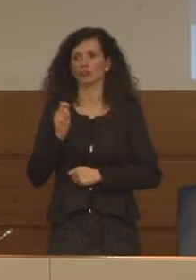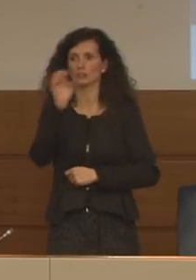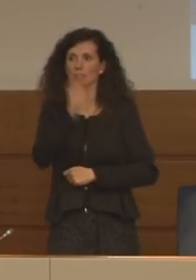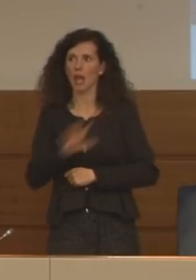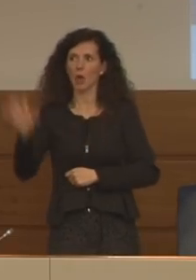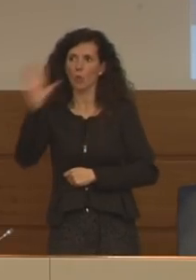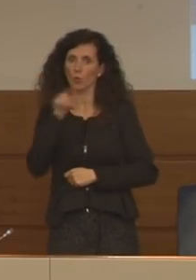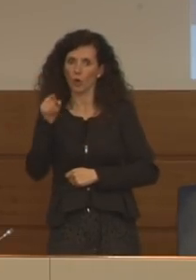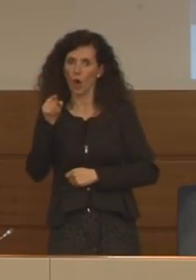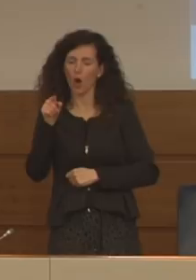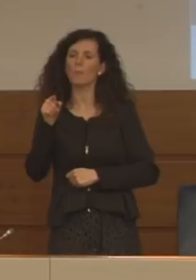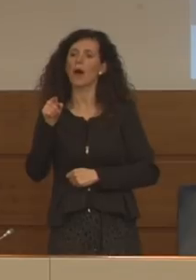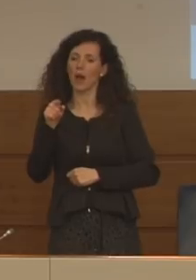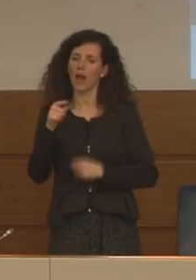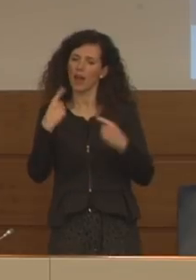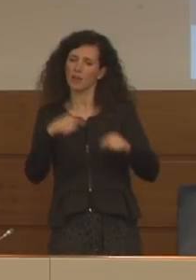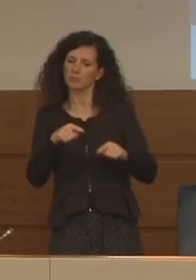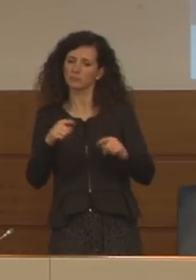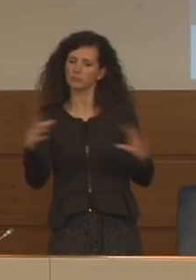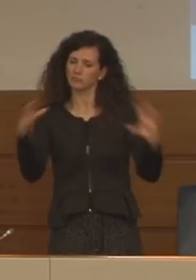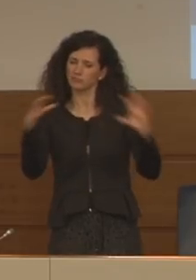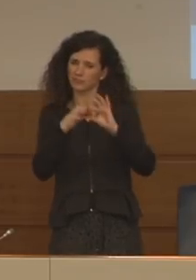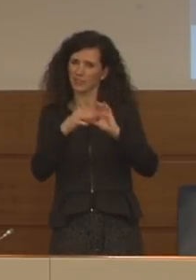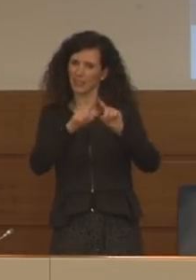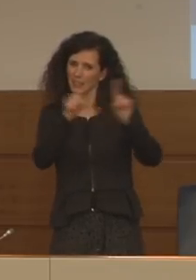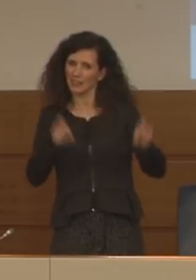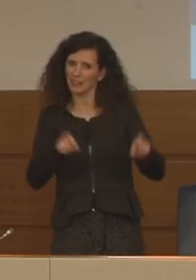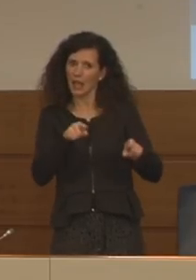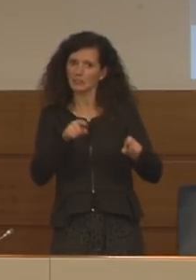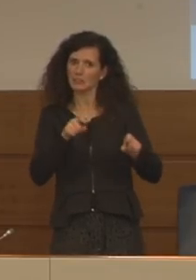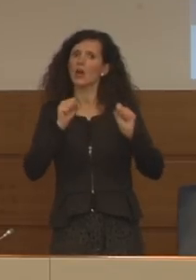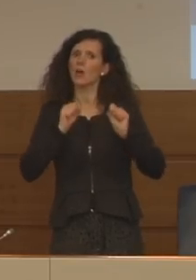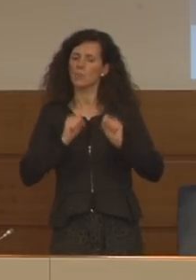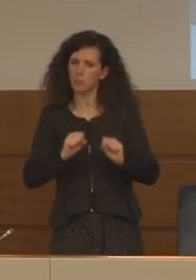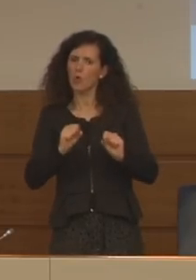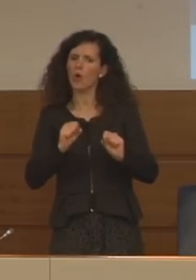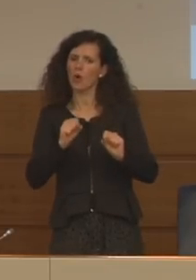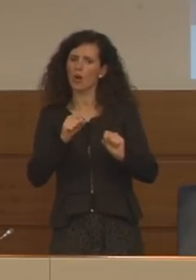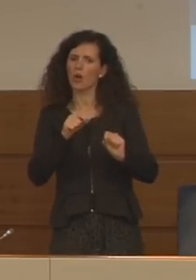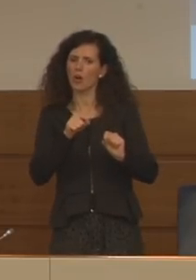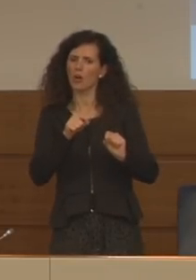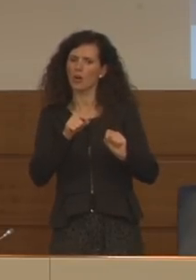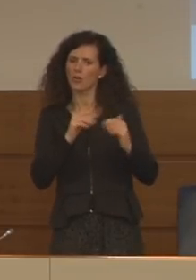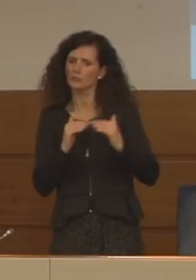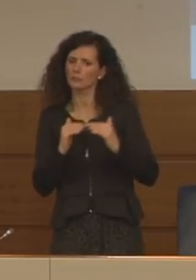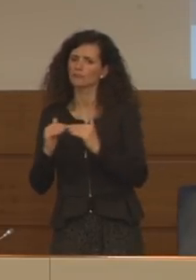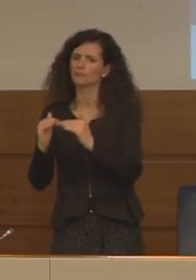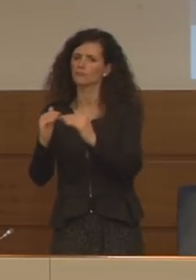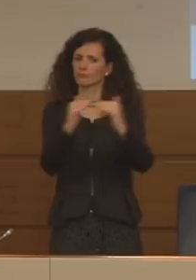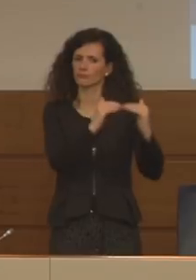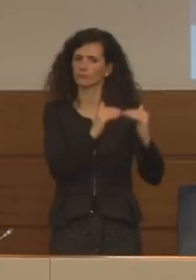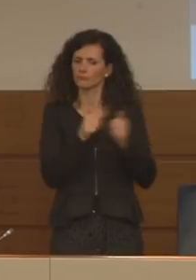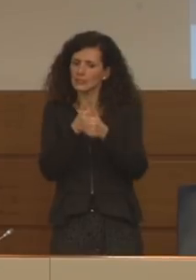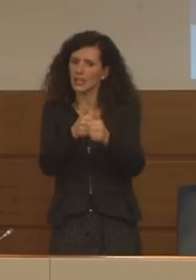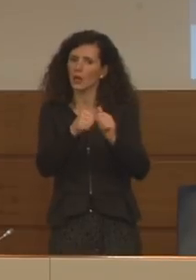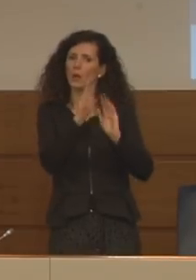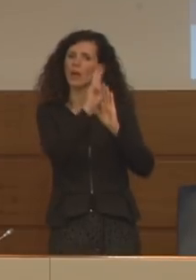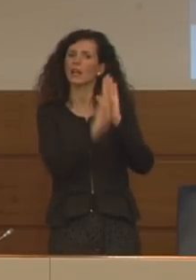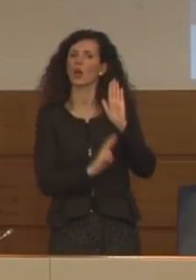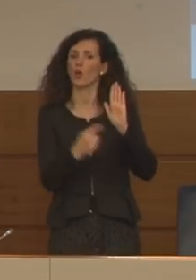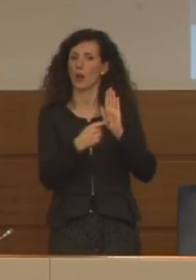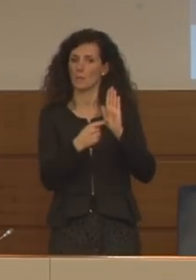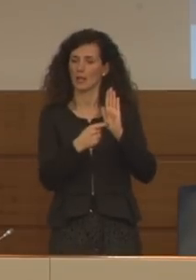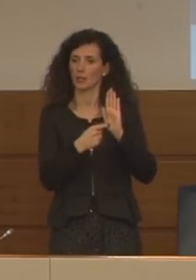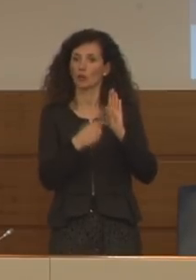modo tale che quanto possa essere adottato sia conforme alla previsione regolatoria avete